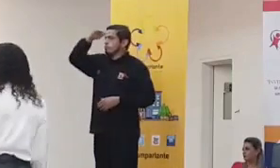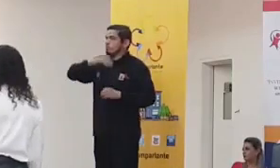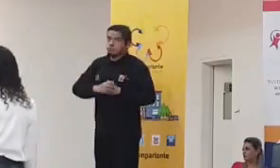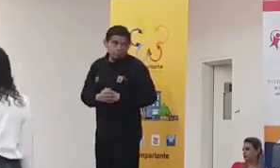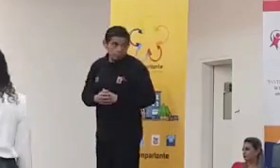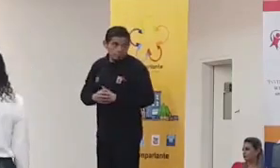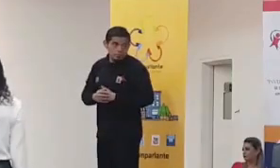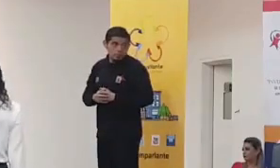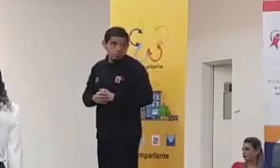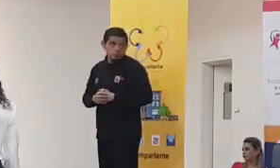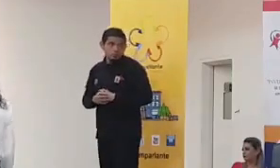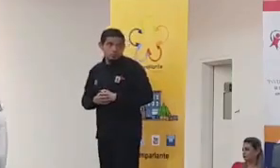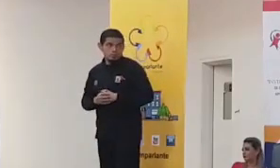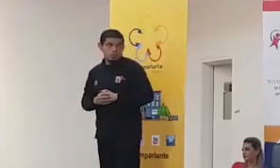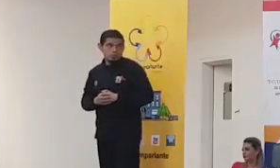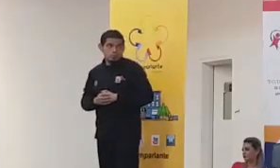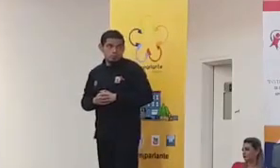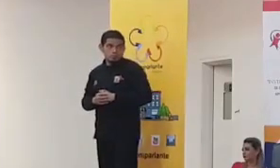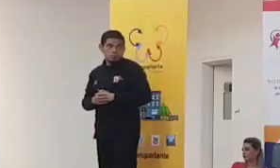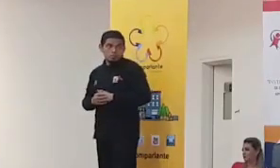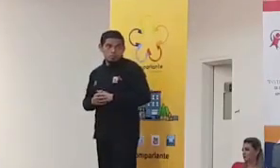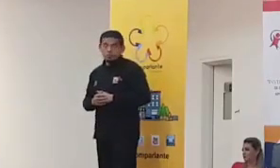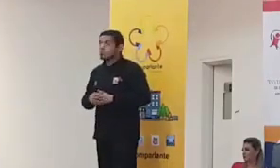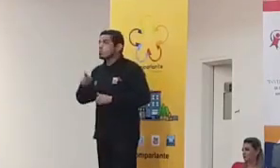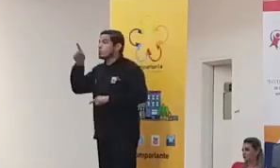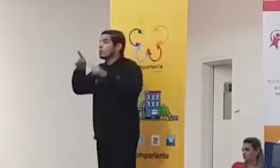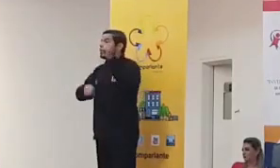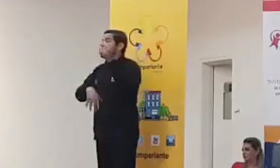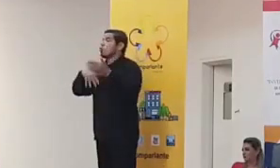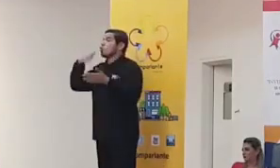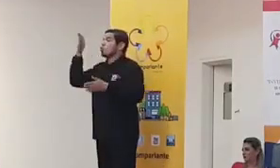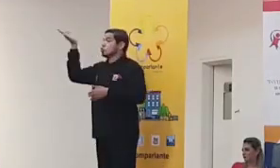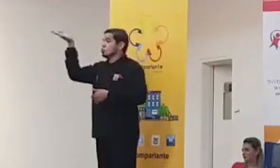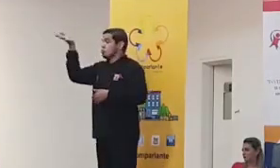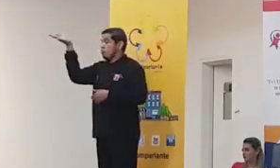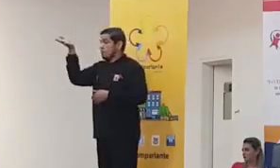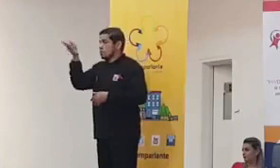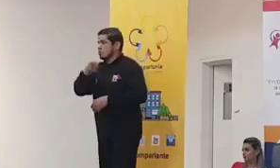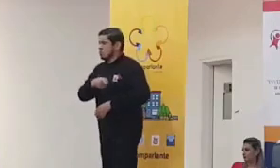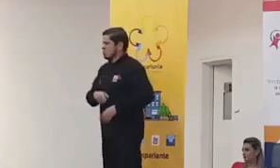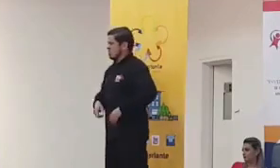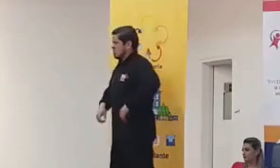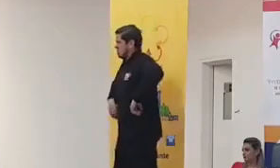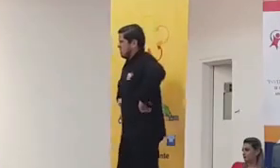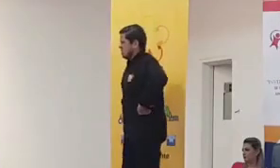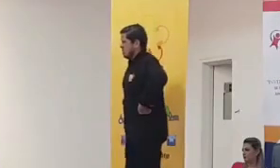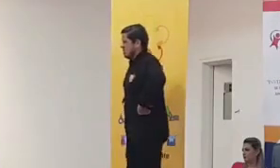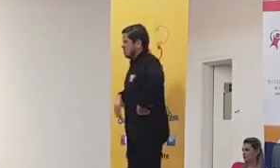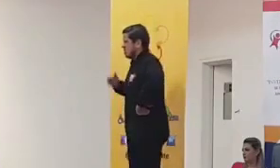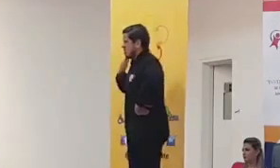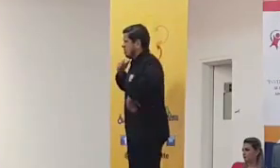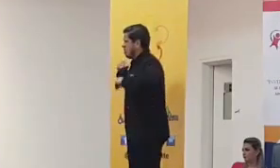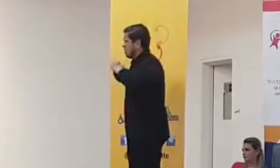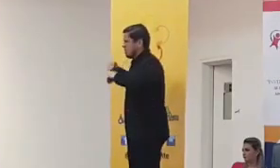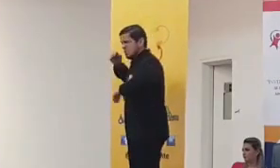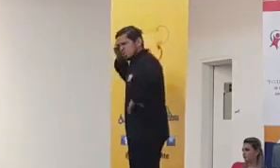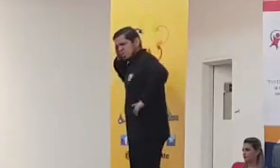Me enfrenté a profesores que no estaban capacitados para enseñar a un grupo